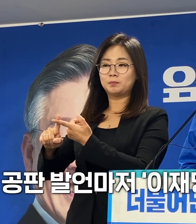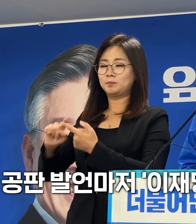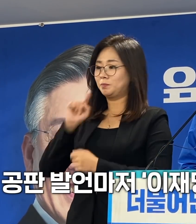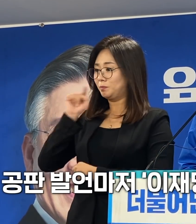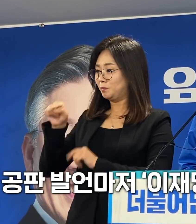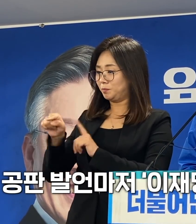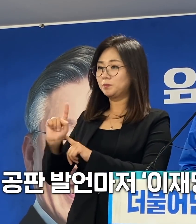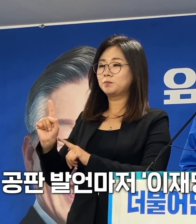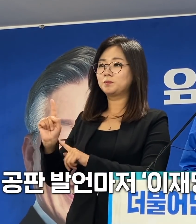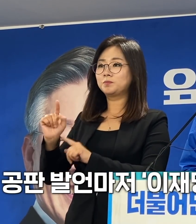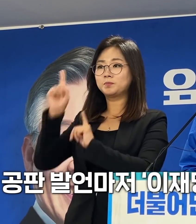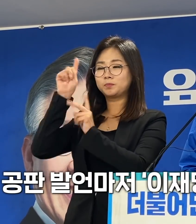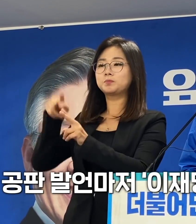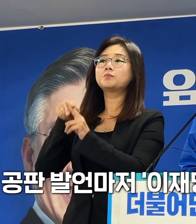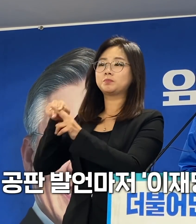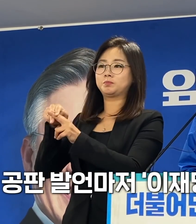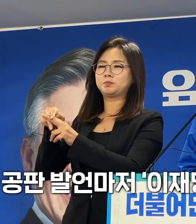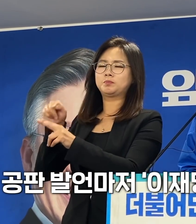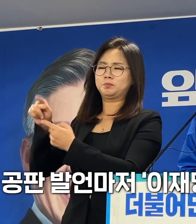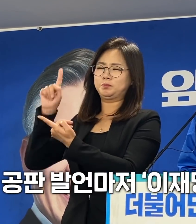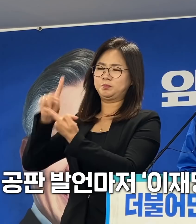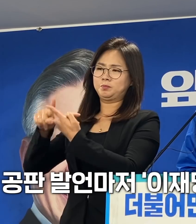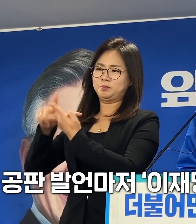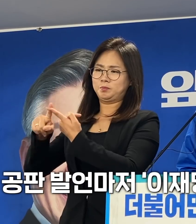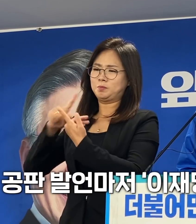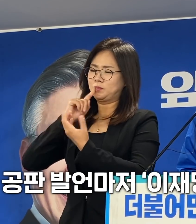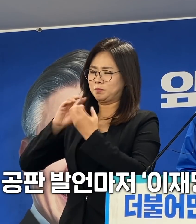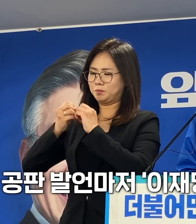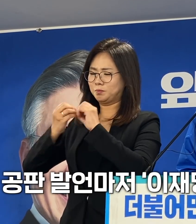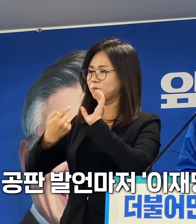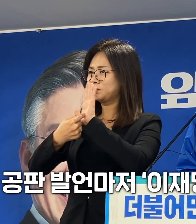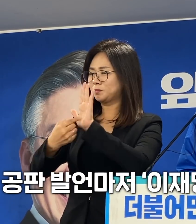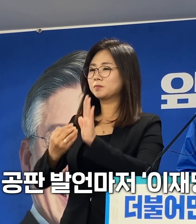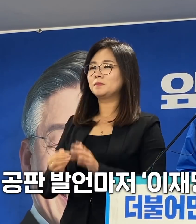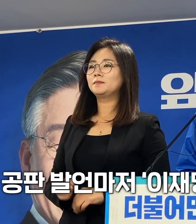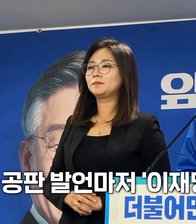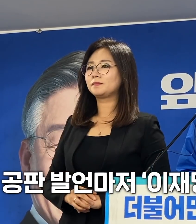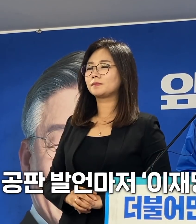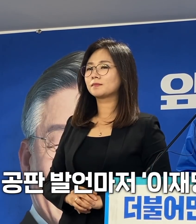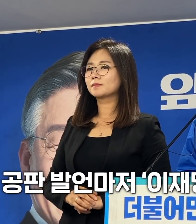발언마저 이재명 지침으로 왜곡해 공격했습니다.